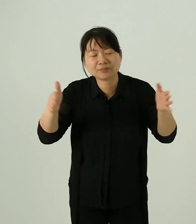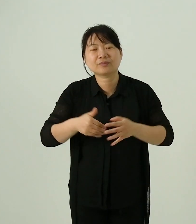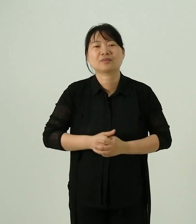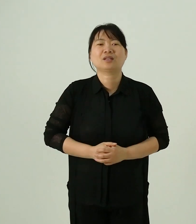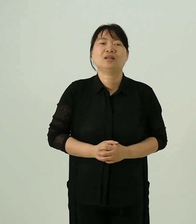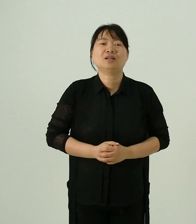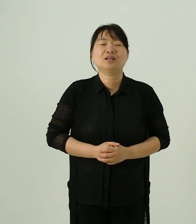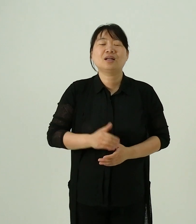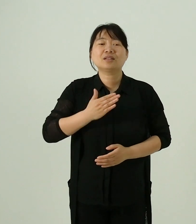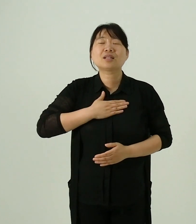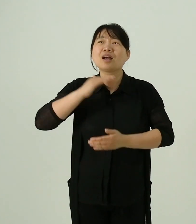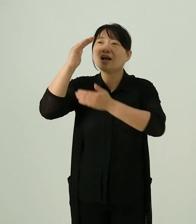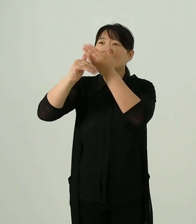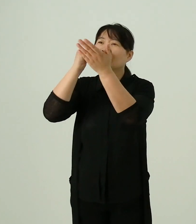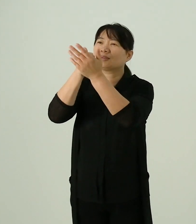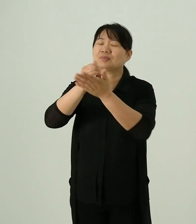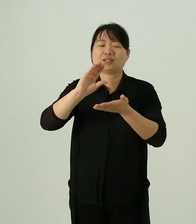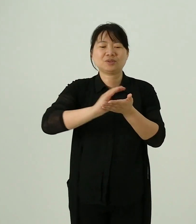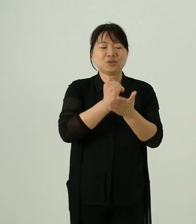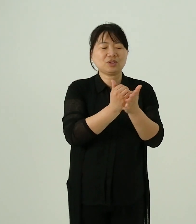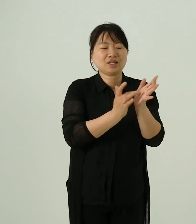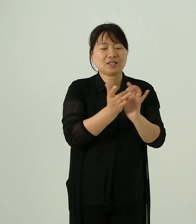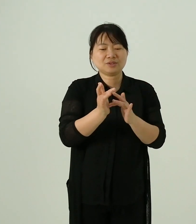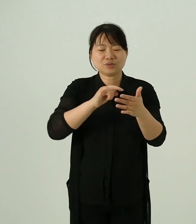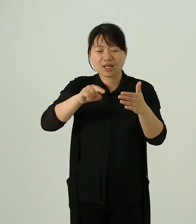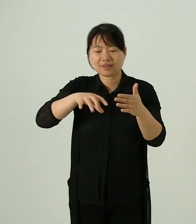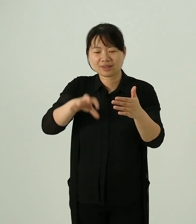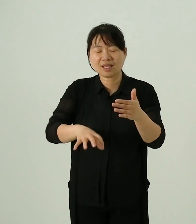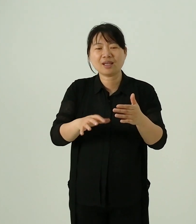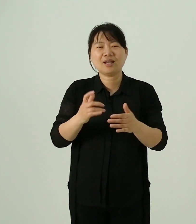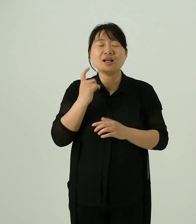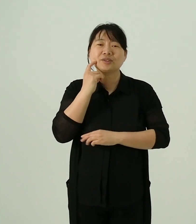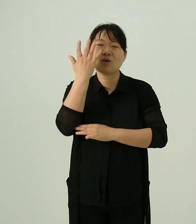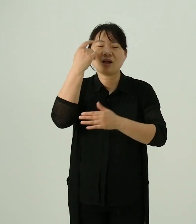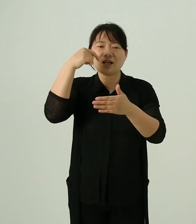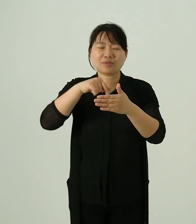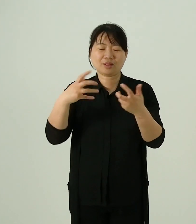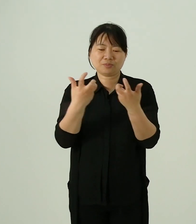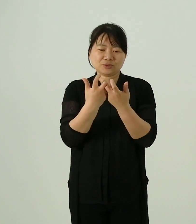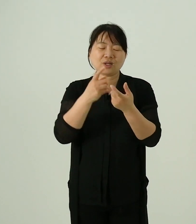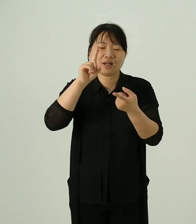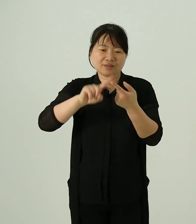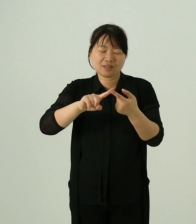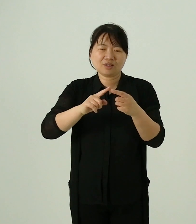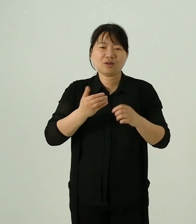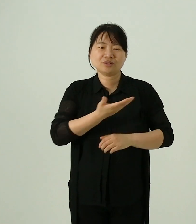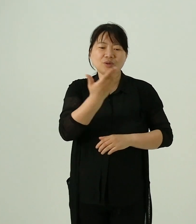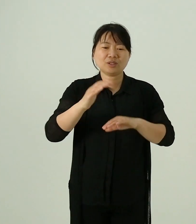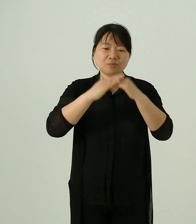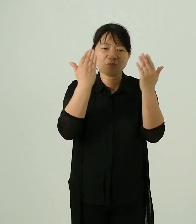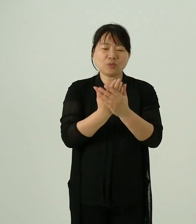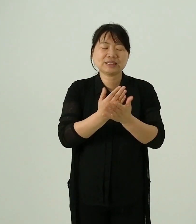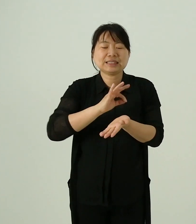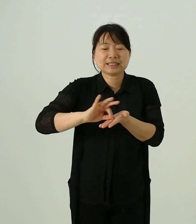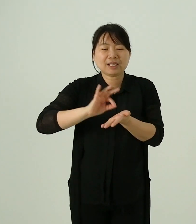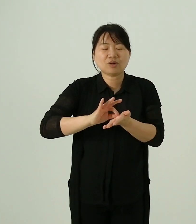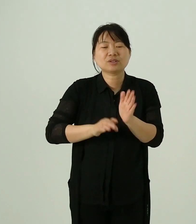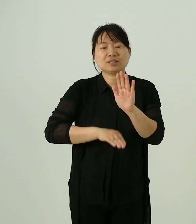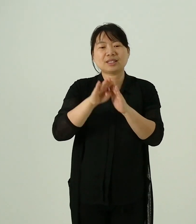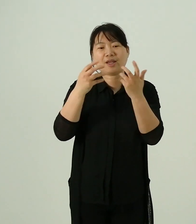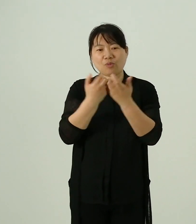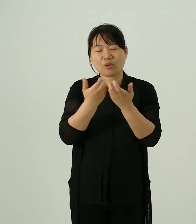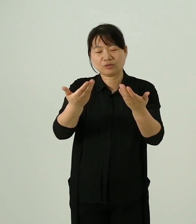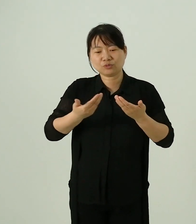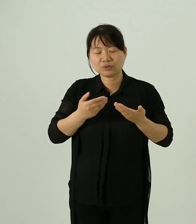시작. 나의 하나님이 그리스도 예수 안에서 영광 가운데 그 풍성한 대로 너희 모든 쓸 것을